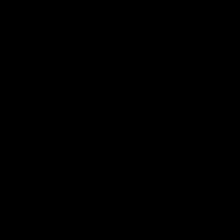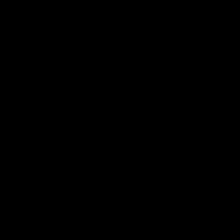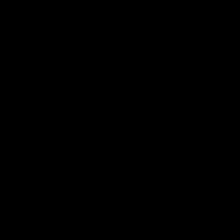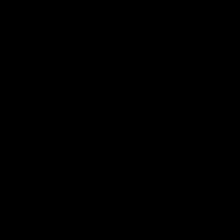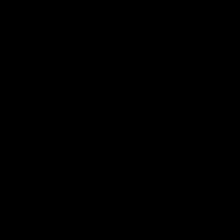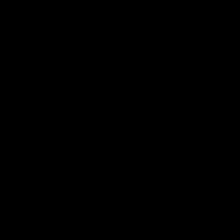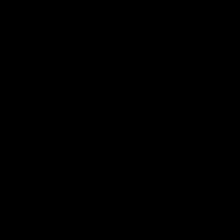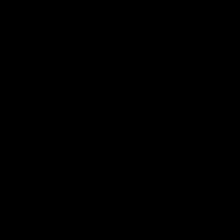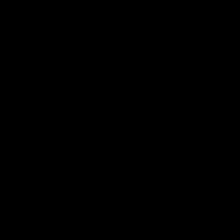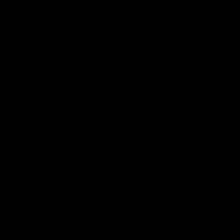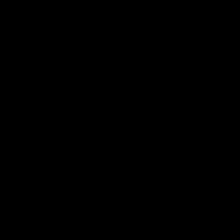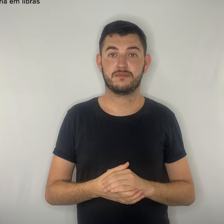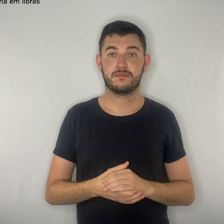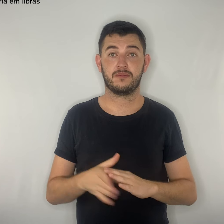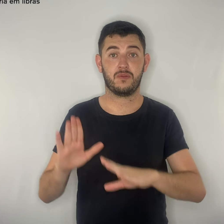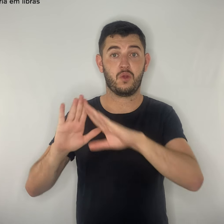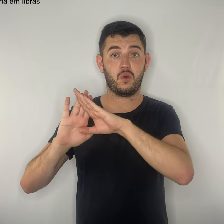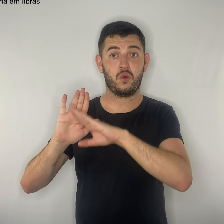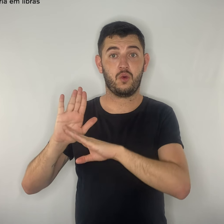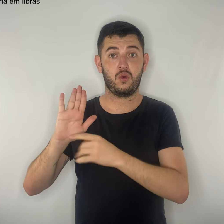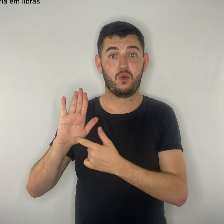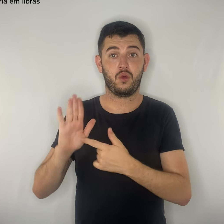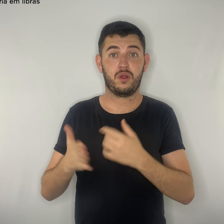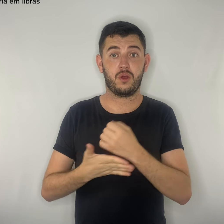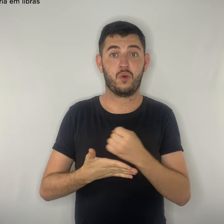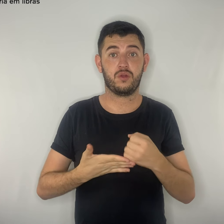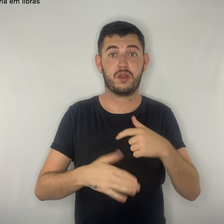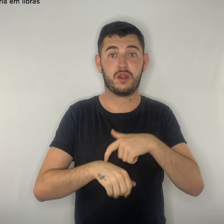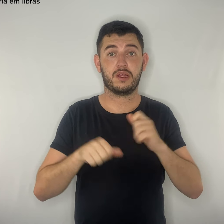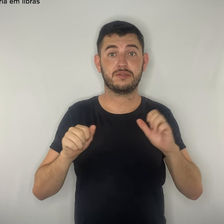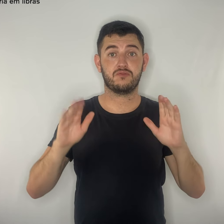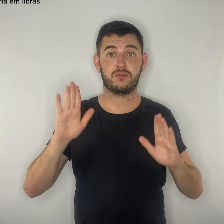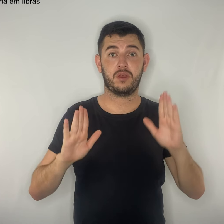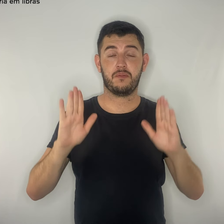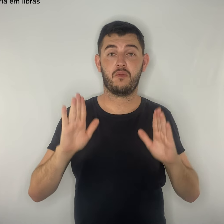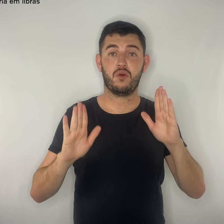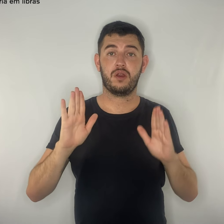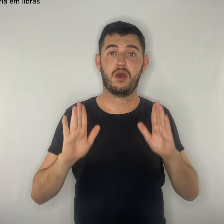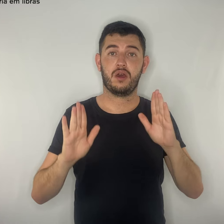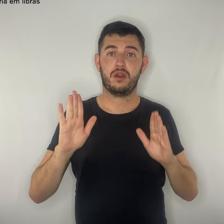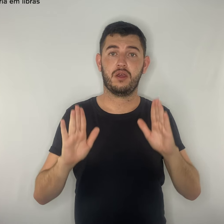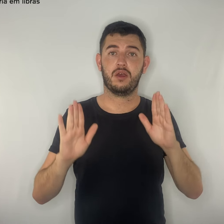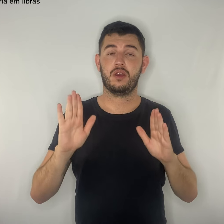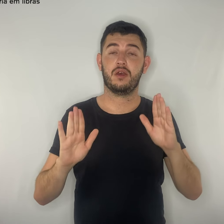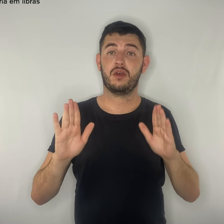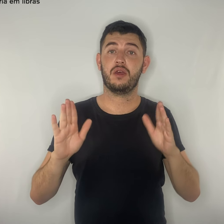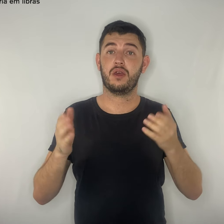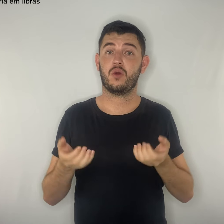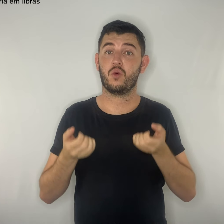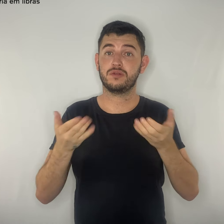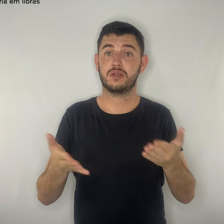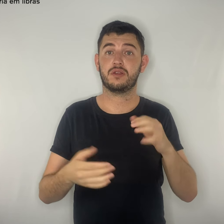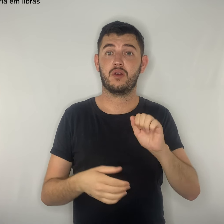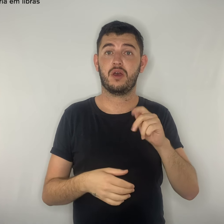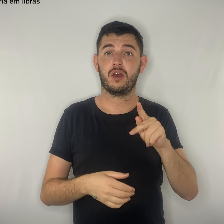liberado o cronograma de contratação temporária e concessão de aptidão o